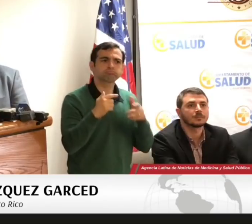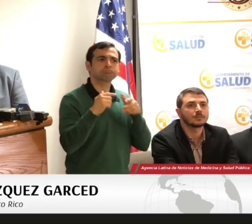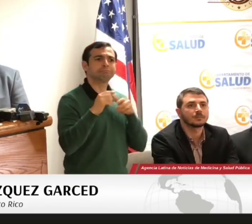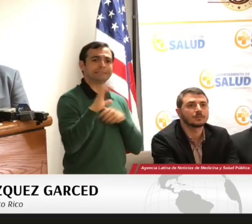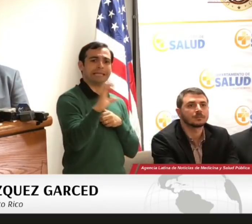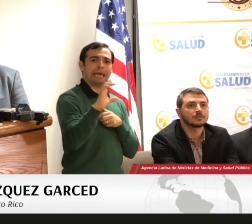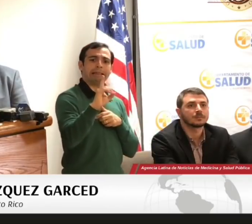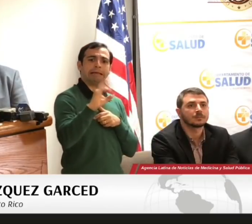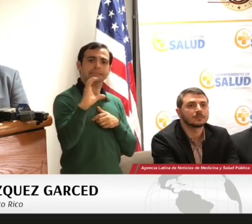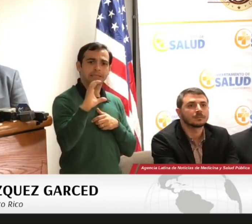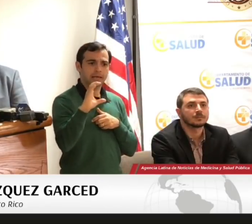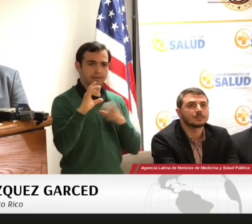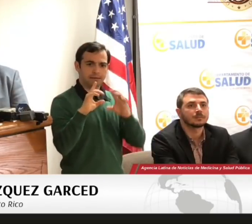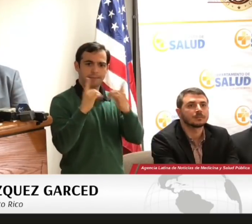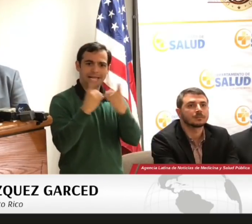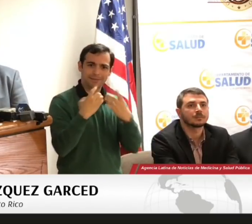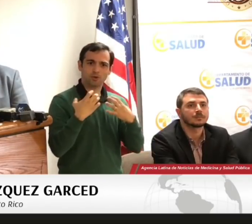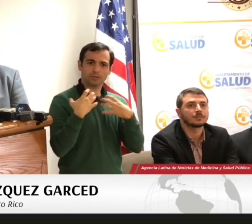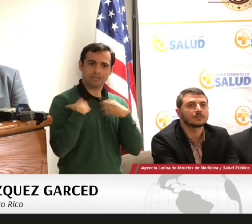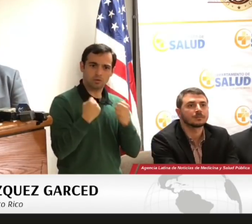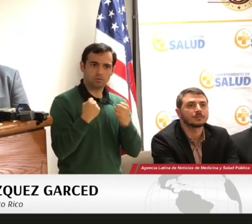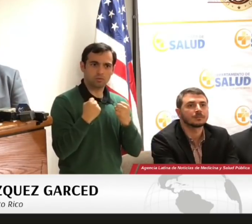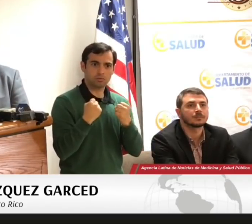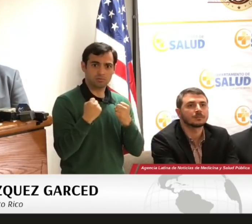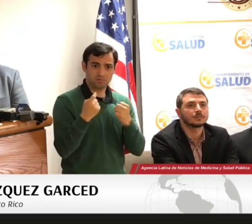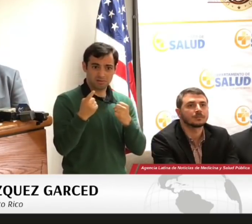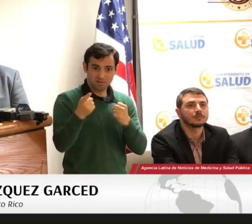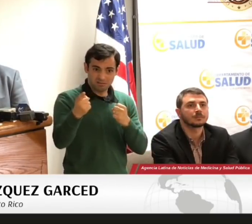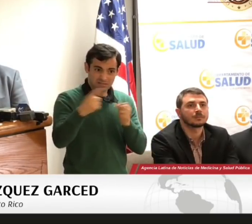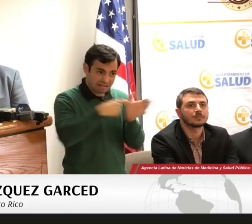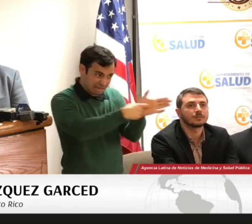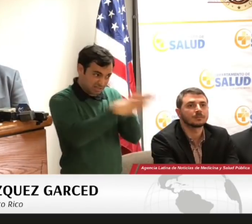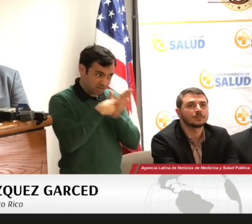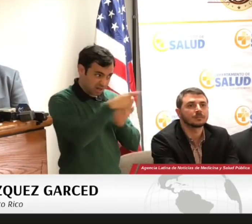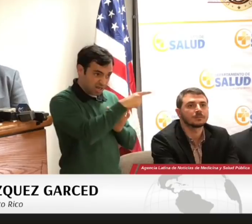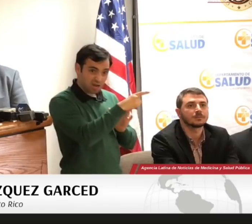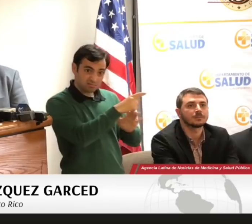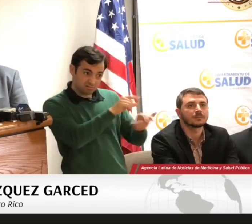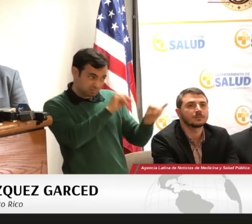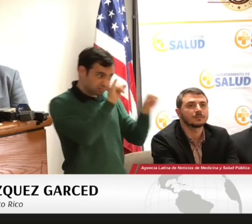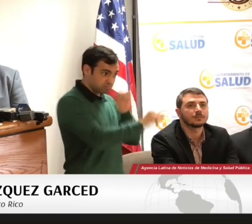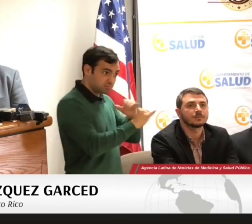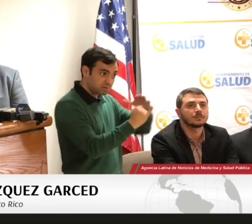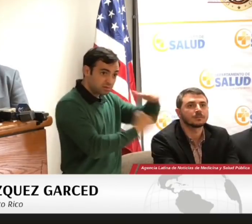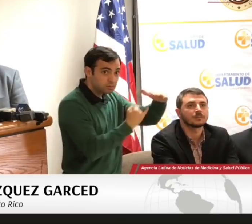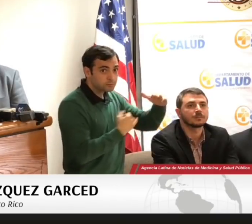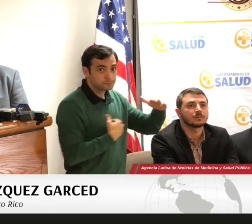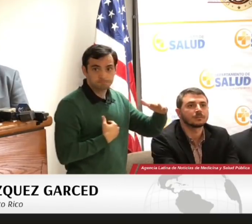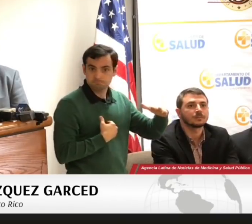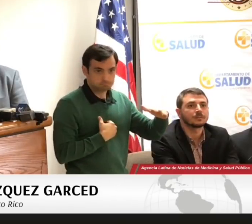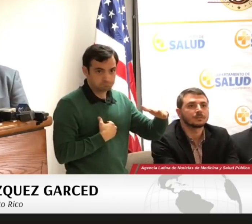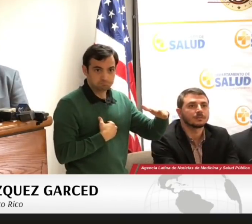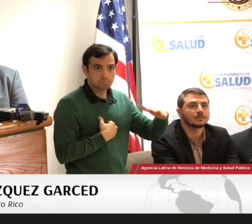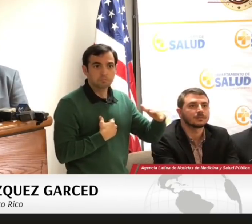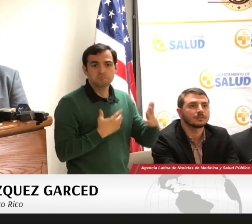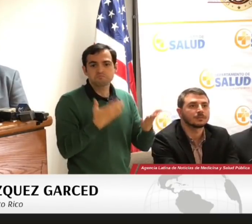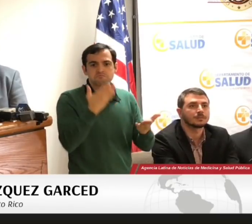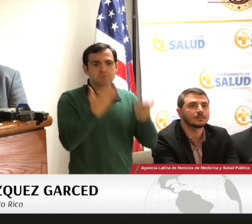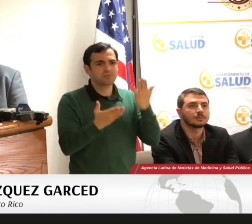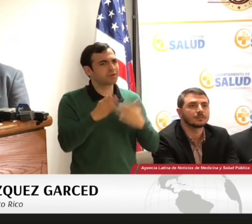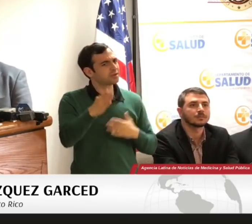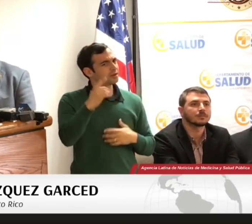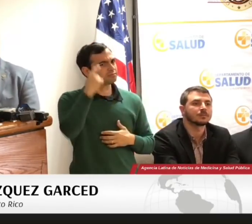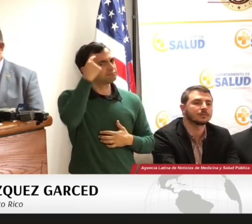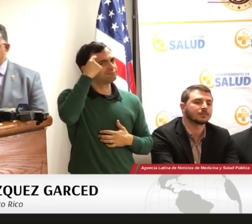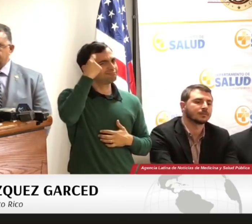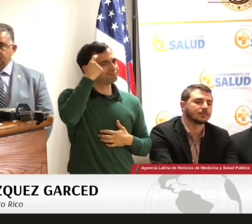Departamento de Salud no exigen que ella tenga que imponerse una cuarentena, estamos claros, pero ¿dónde queda la prudencia y quizás el sentido común de que en lo